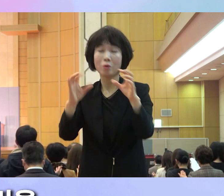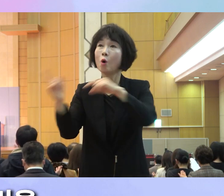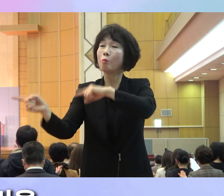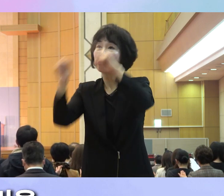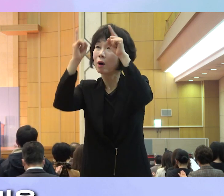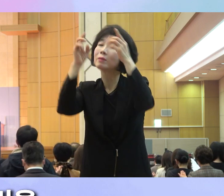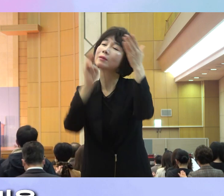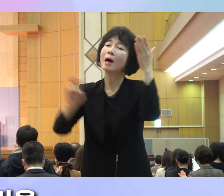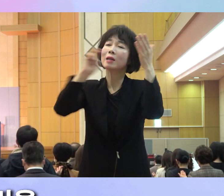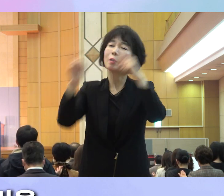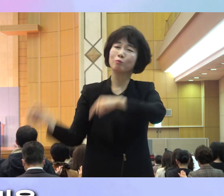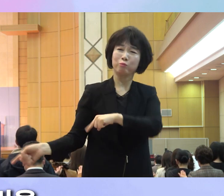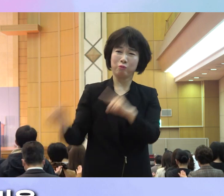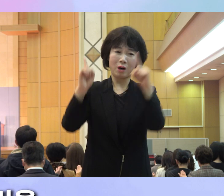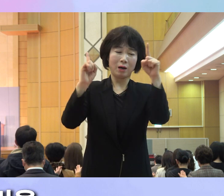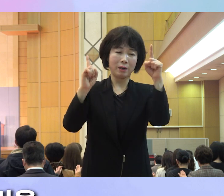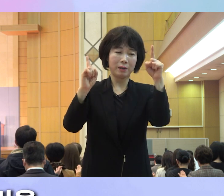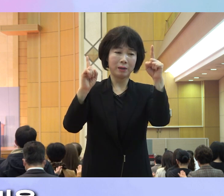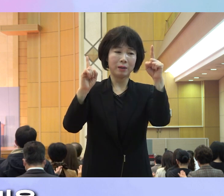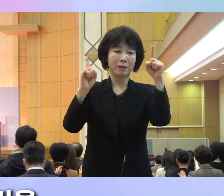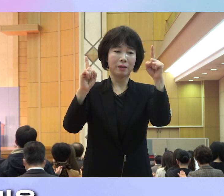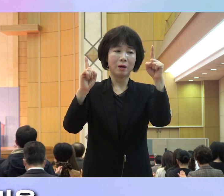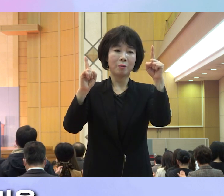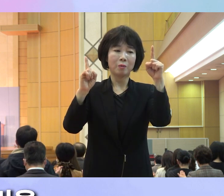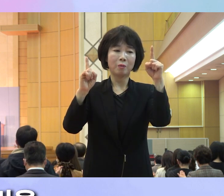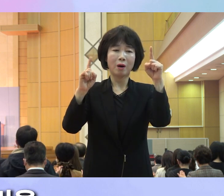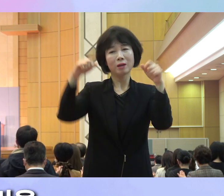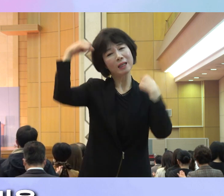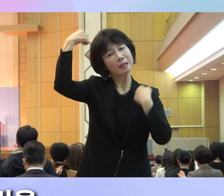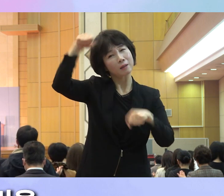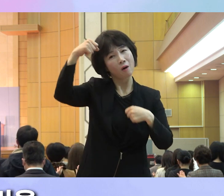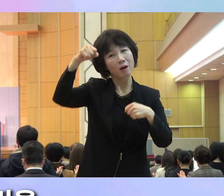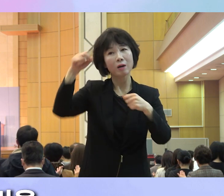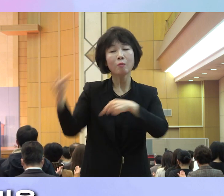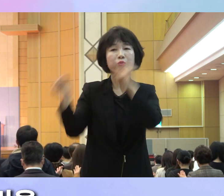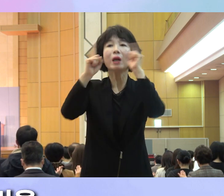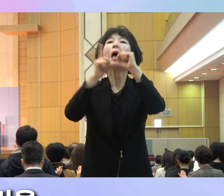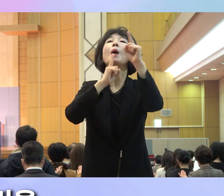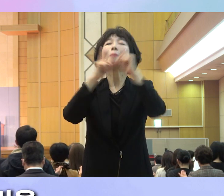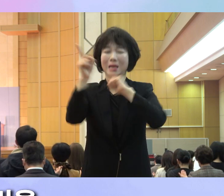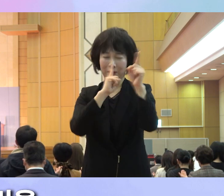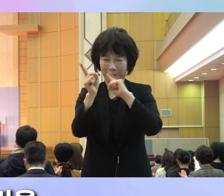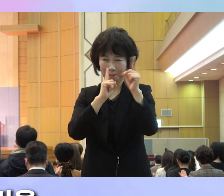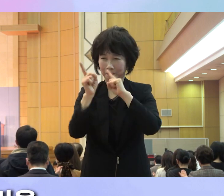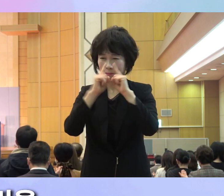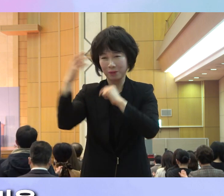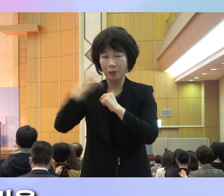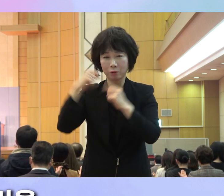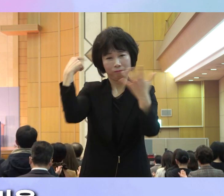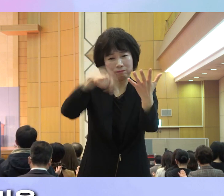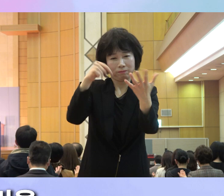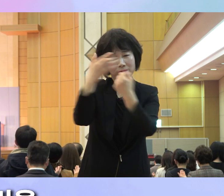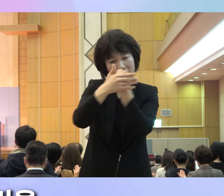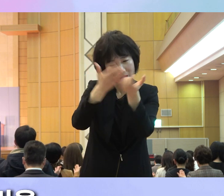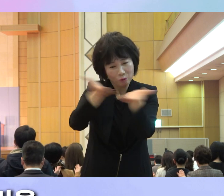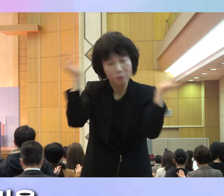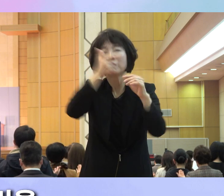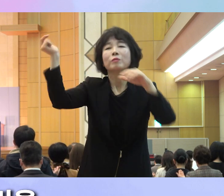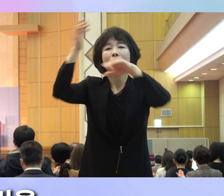부활 찬양과 부활 성급과 부활의 말씀으로 은혜 베풀어